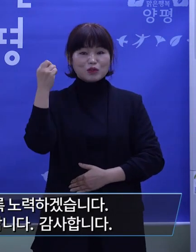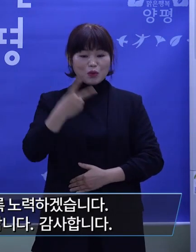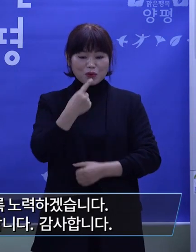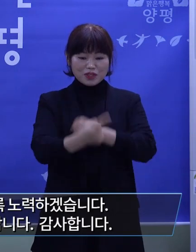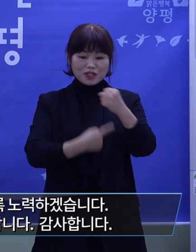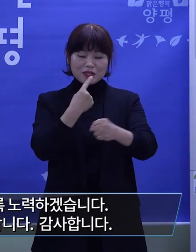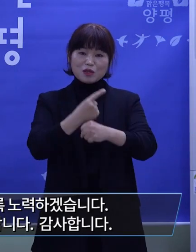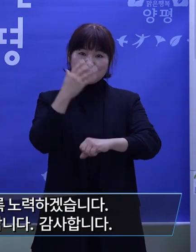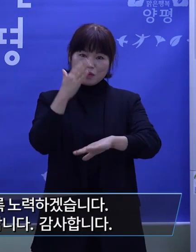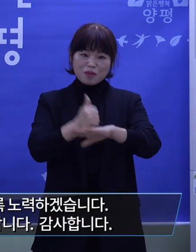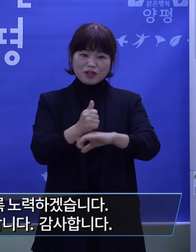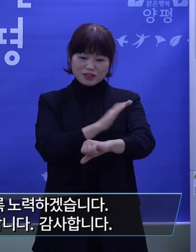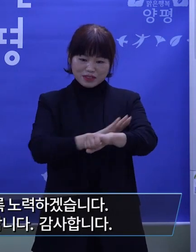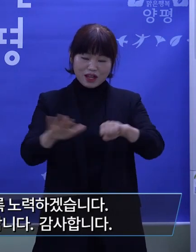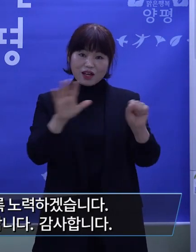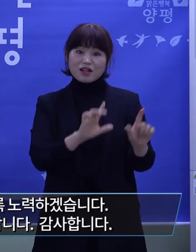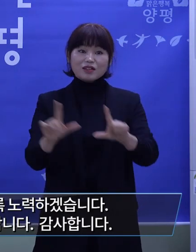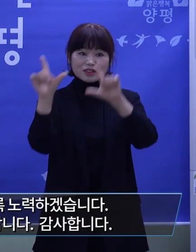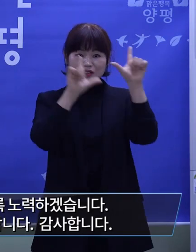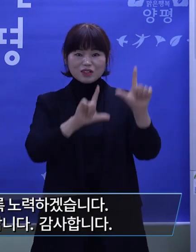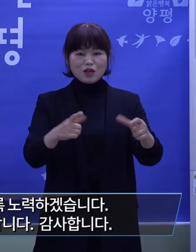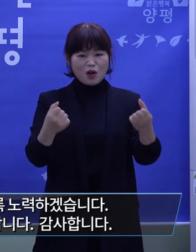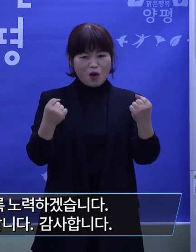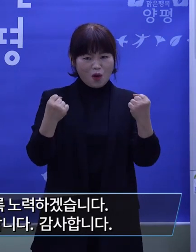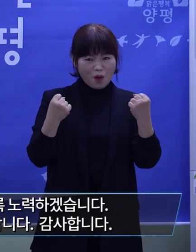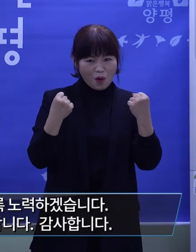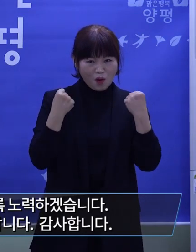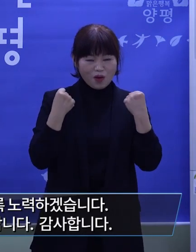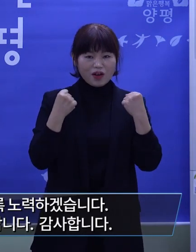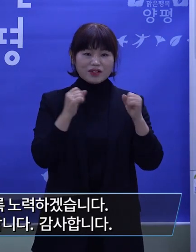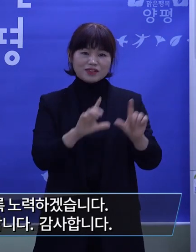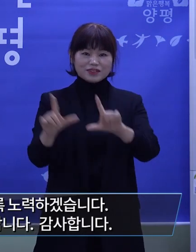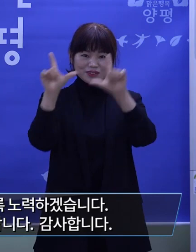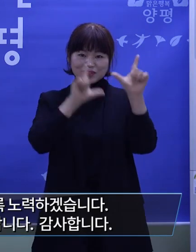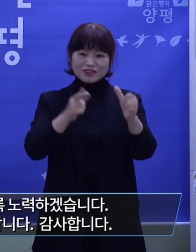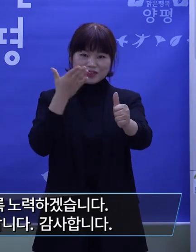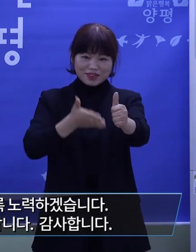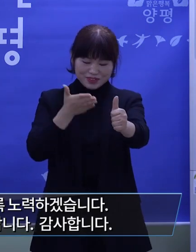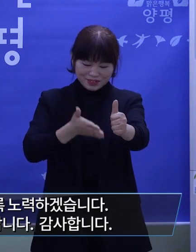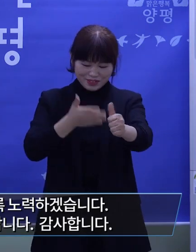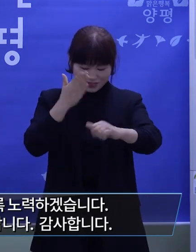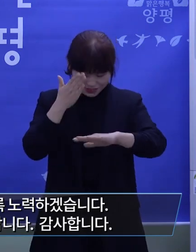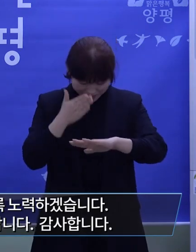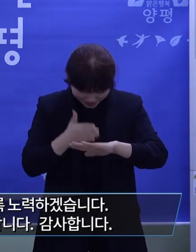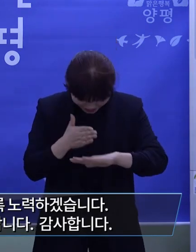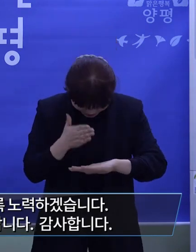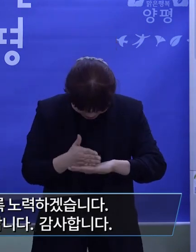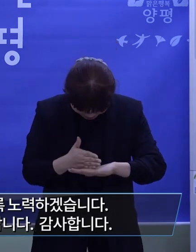보내시고 건강하게 한 해 마무리하시길 바랍니다. 감사합니다.